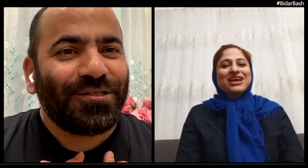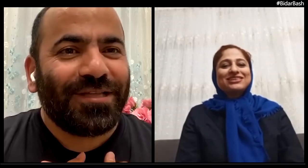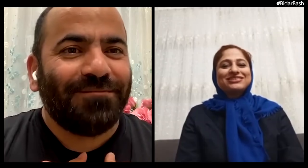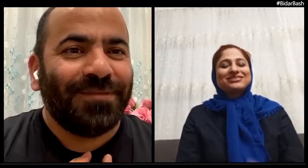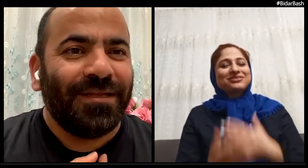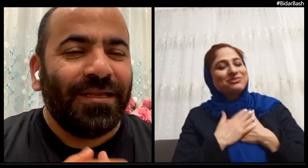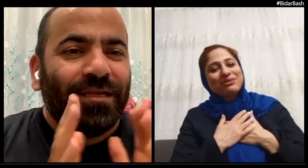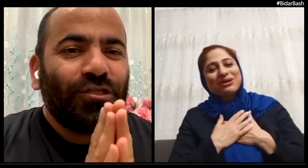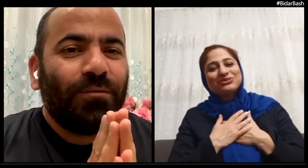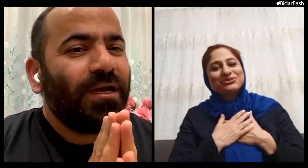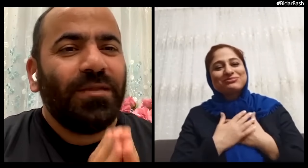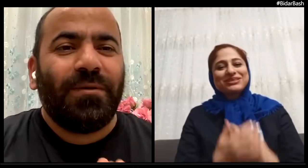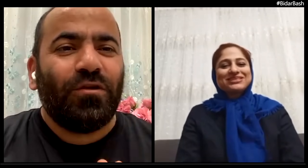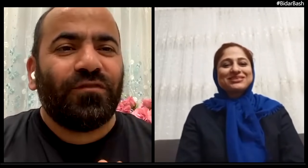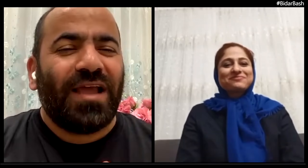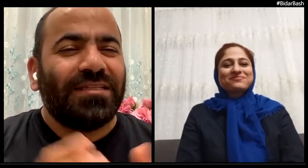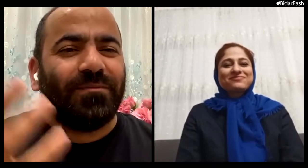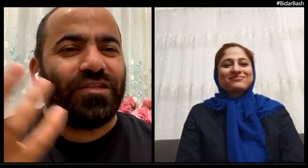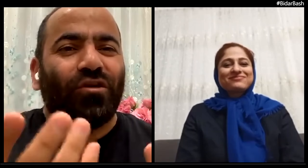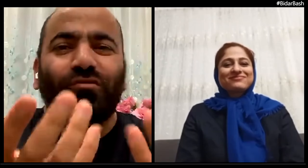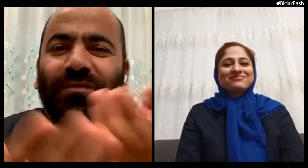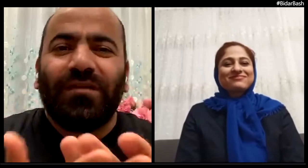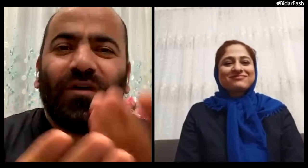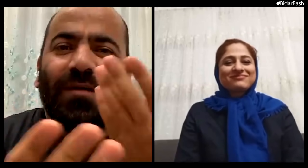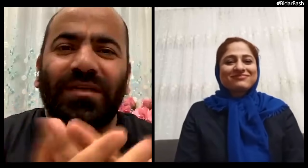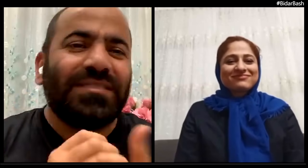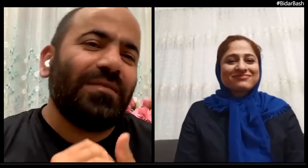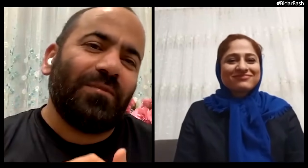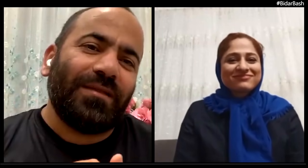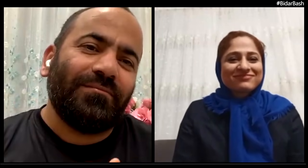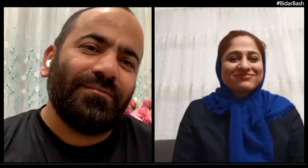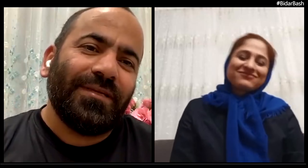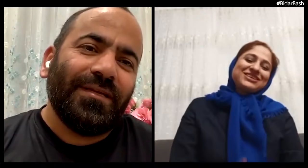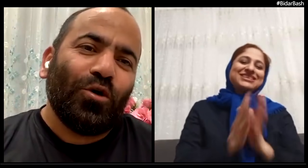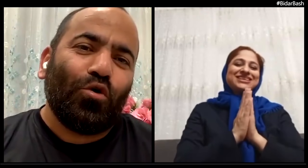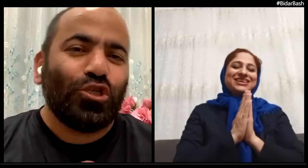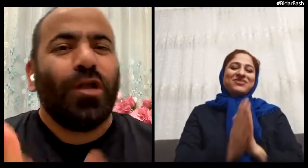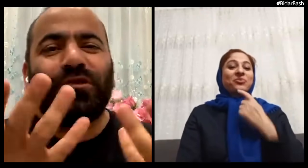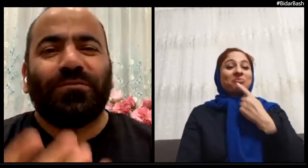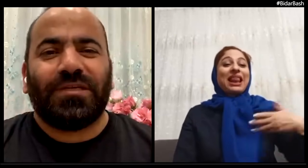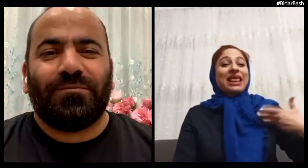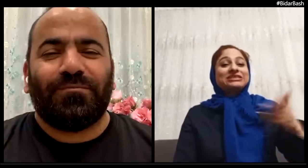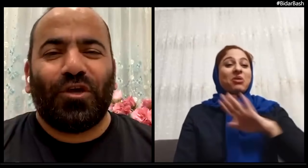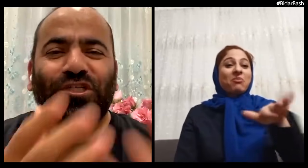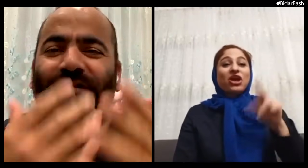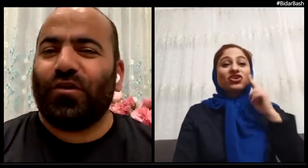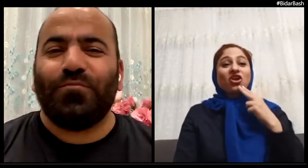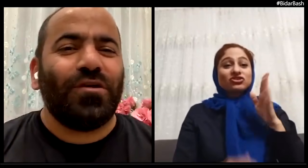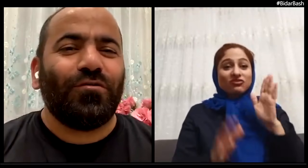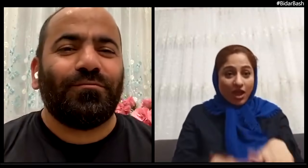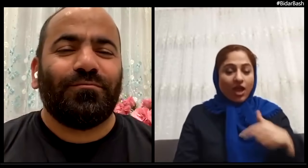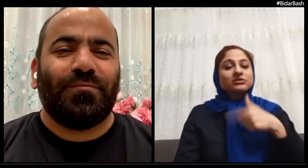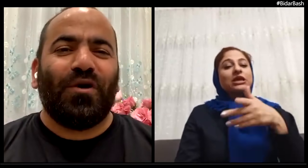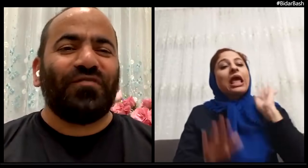خیلی خوشحال شدم، شما خیلی به من لطف کردید، بچه هاتون میان واقعا ما لذت میبریم، خوشحال میشیم که